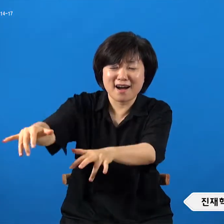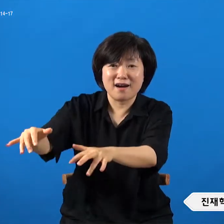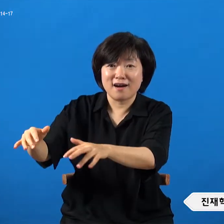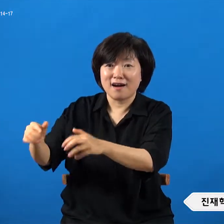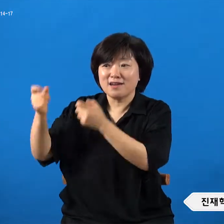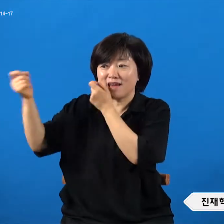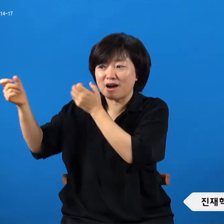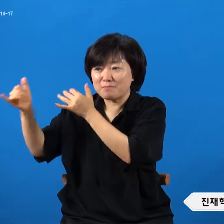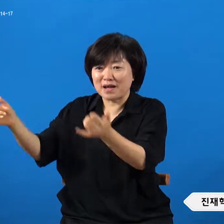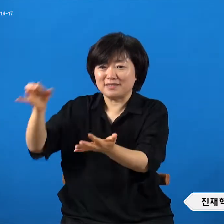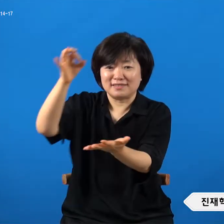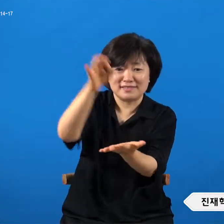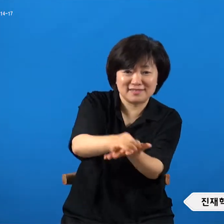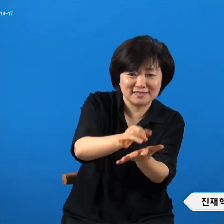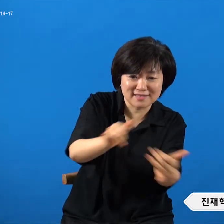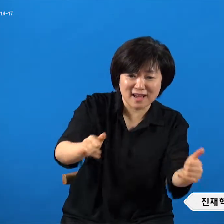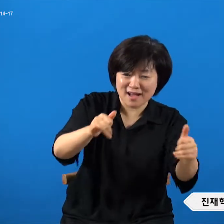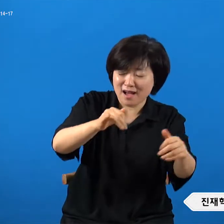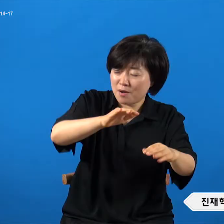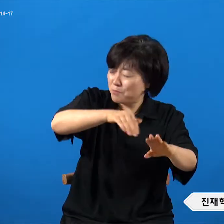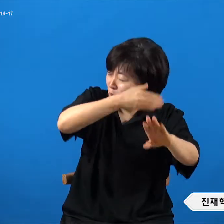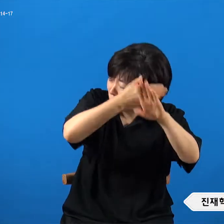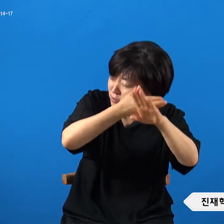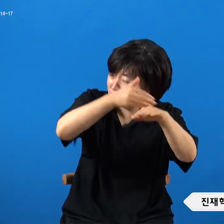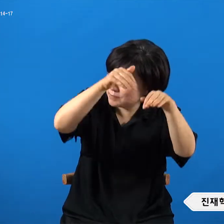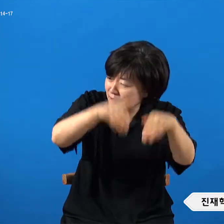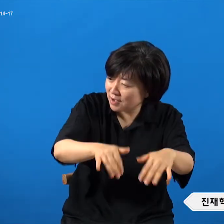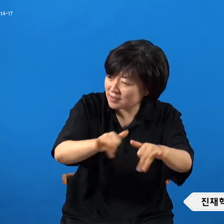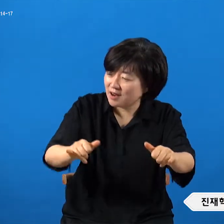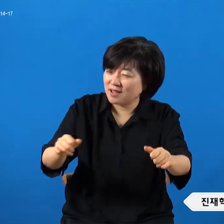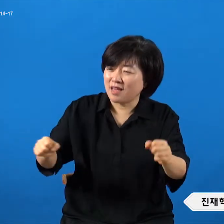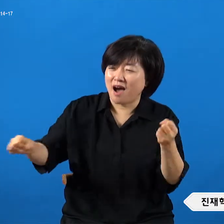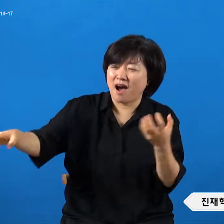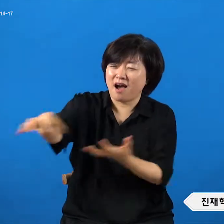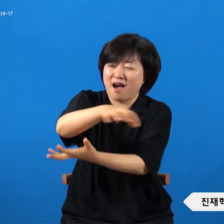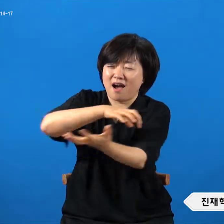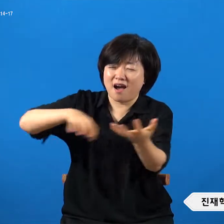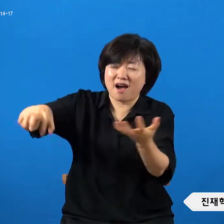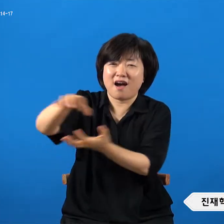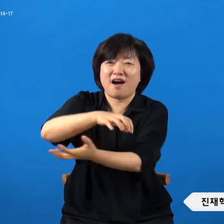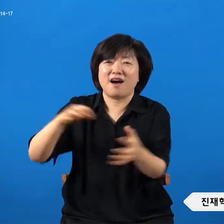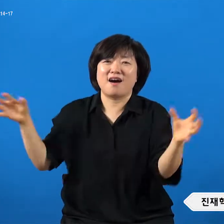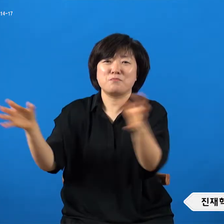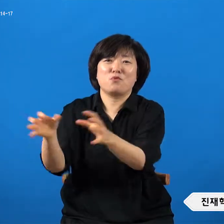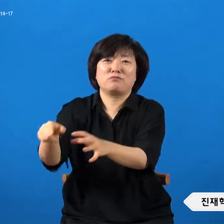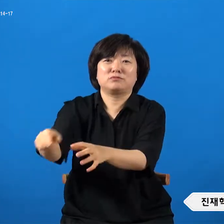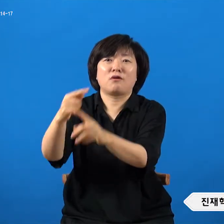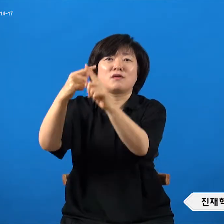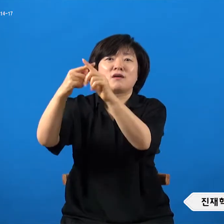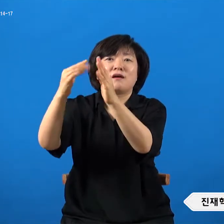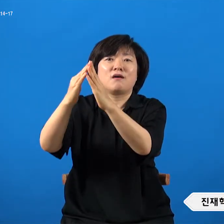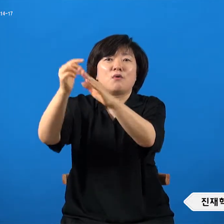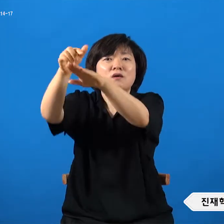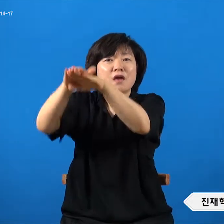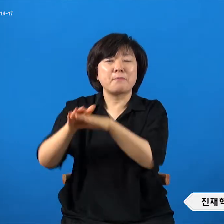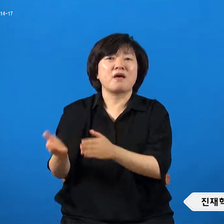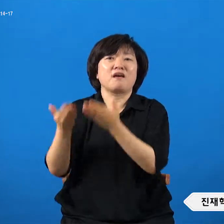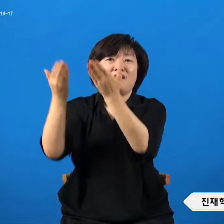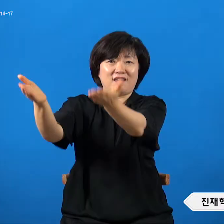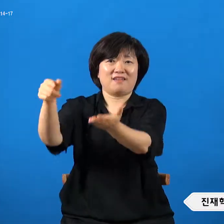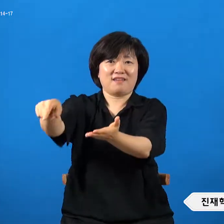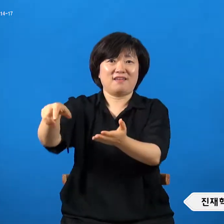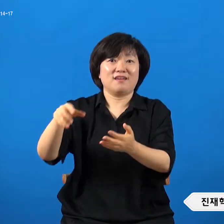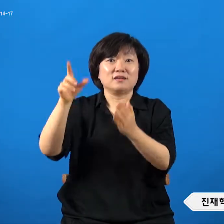보십시오. 가능하지 않았던 상황입니다. 그때 그 교회에 무어 목사님의 가장 중요한 교회의